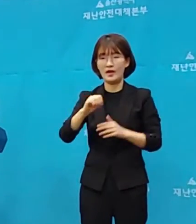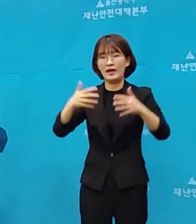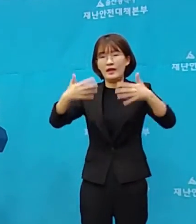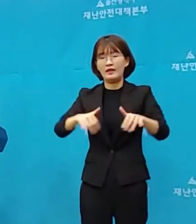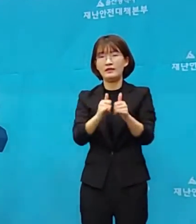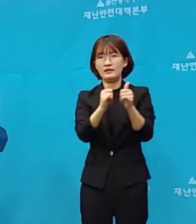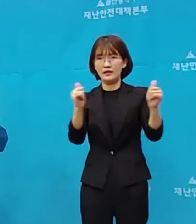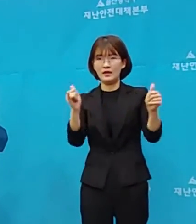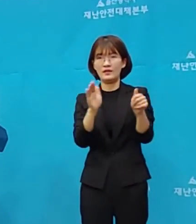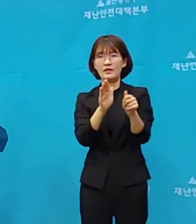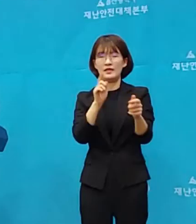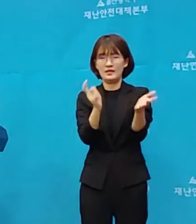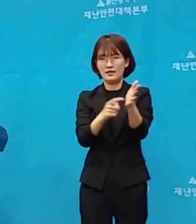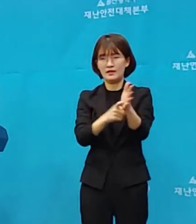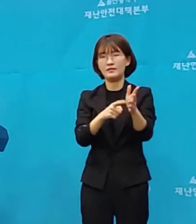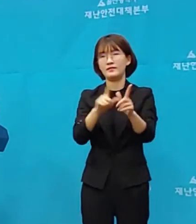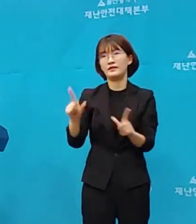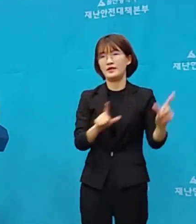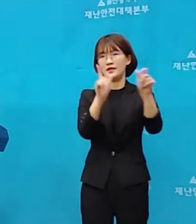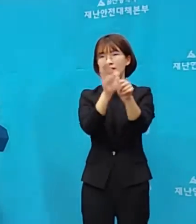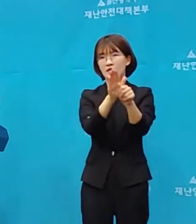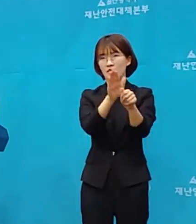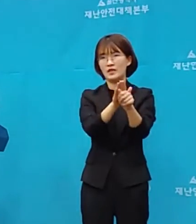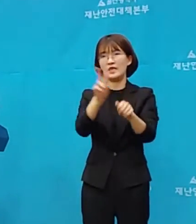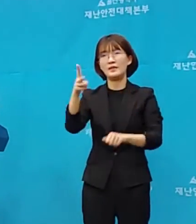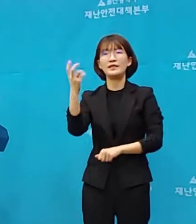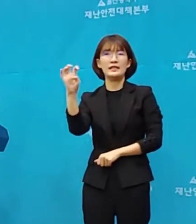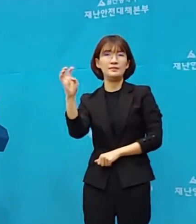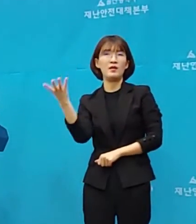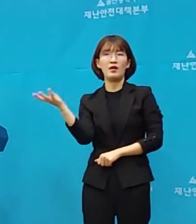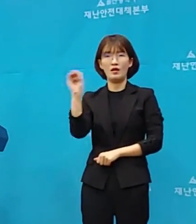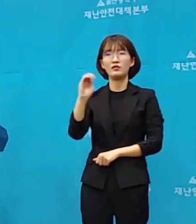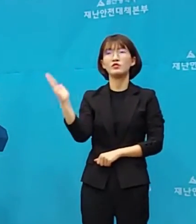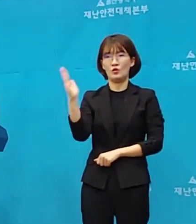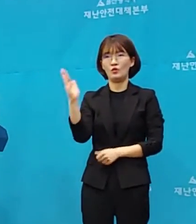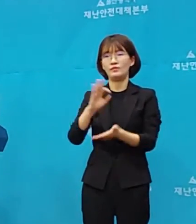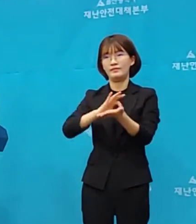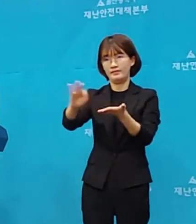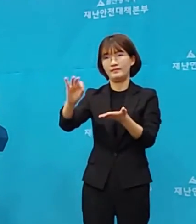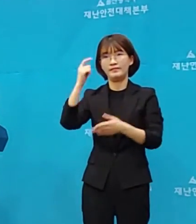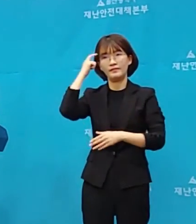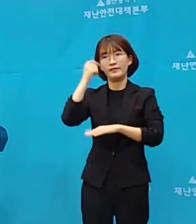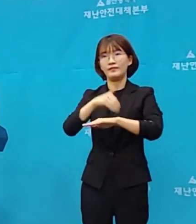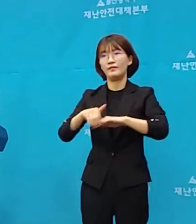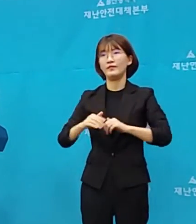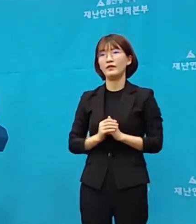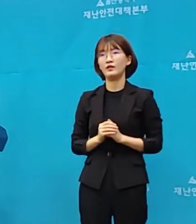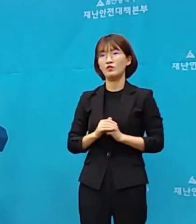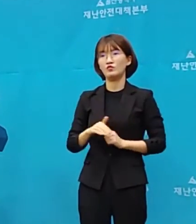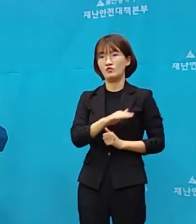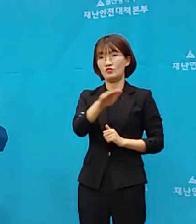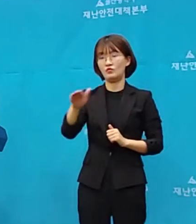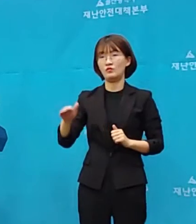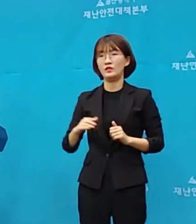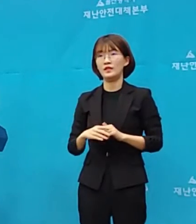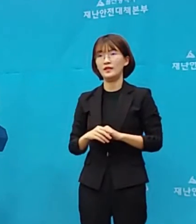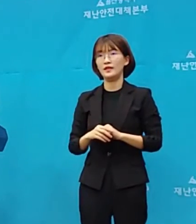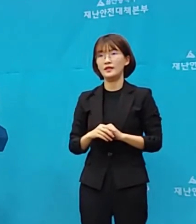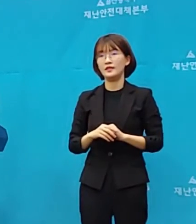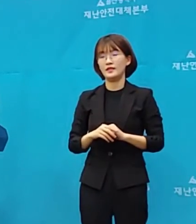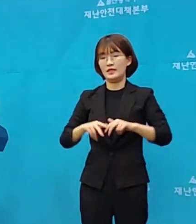취약계층 긴급생계지원에 240억 원을 편성하였습니다. 우리 시는